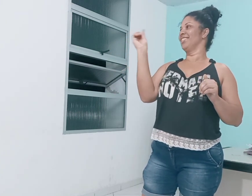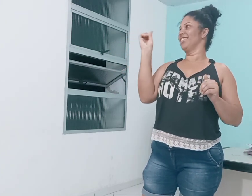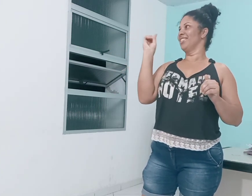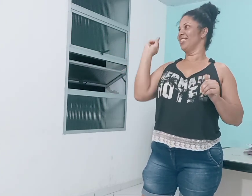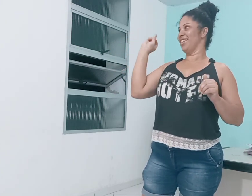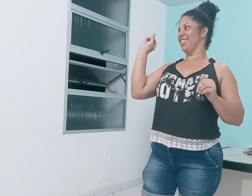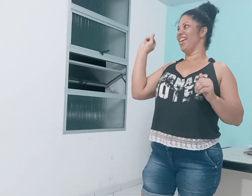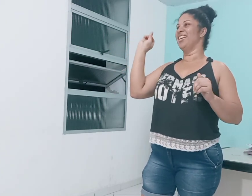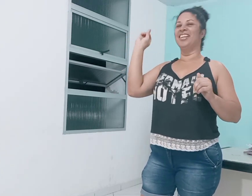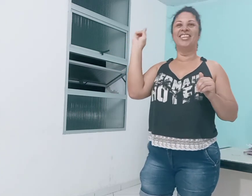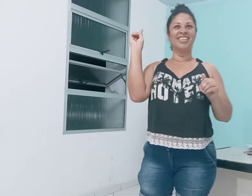6.